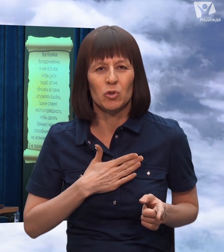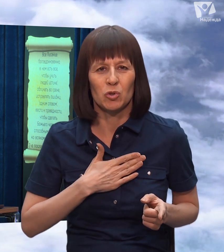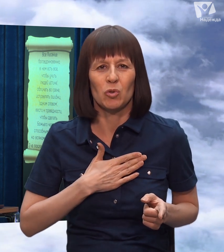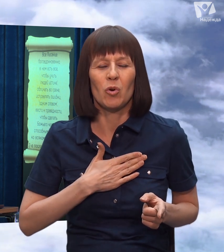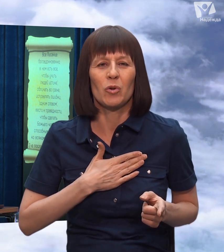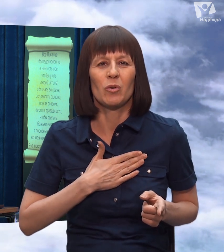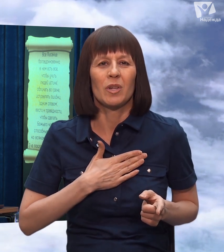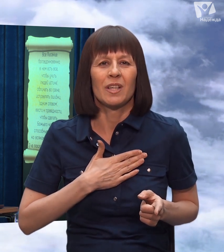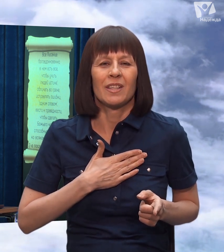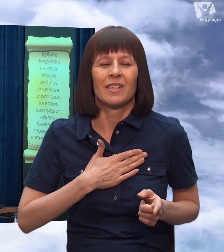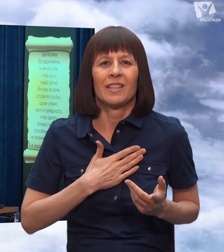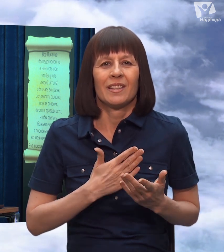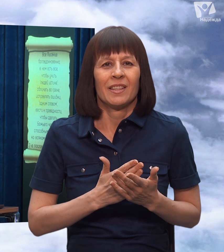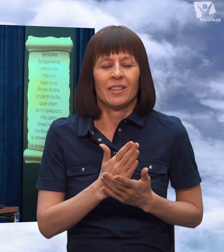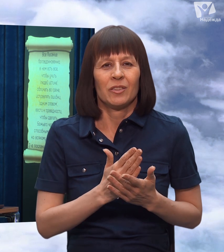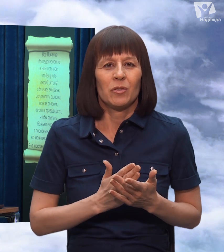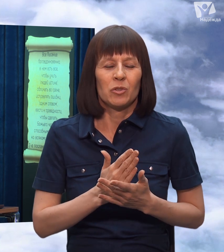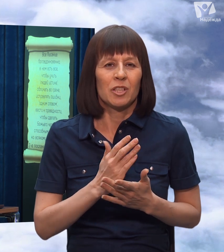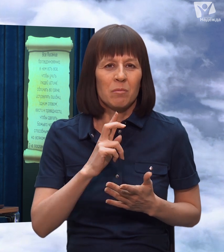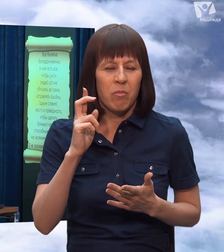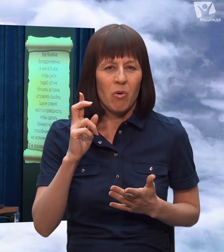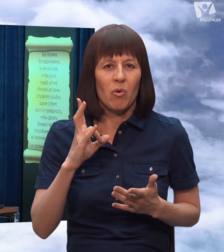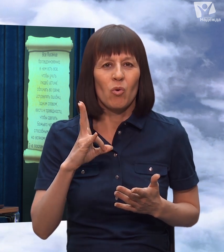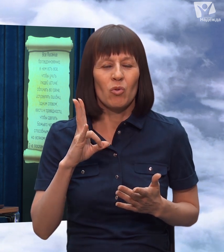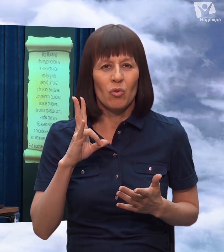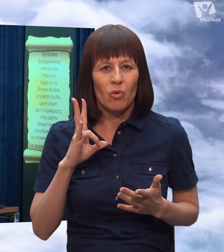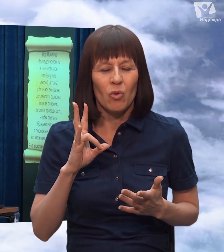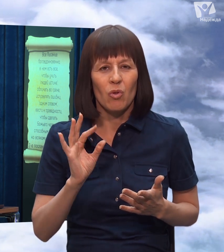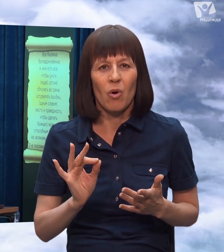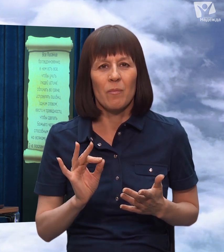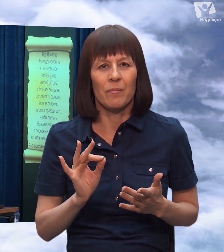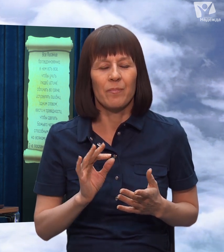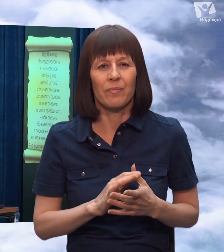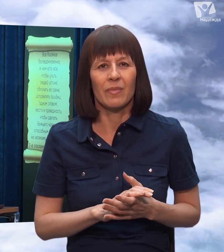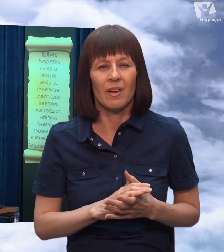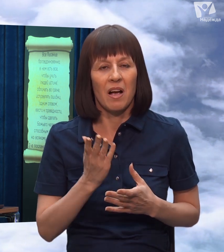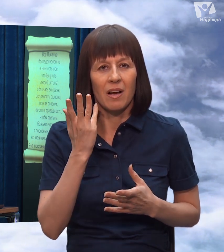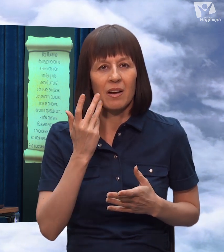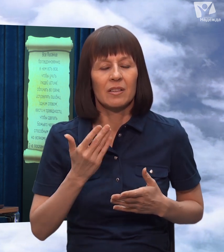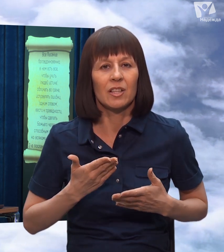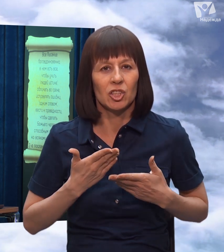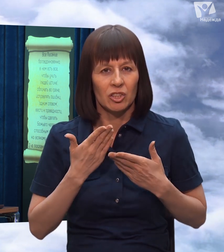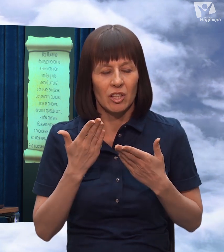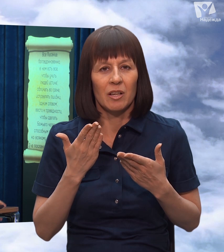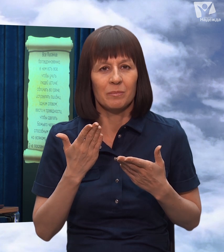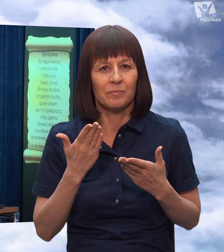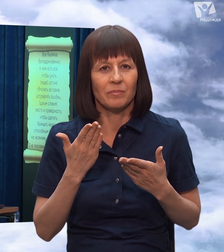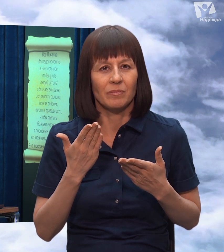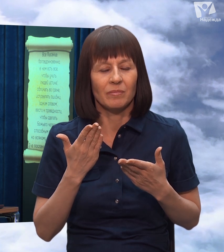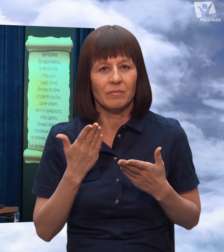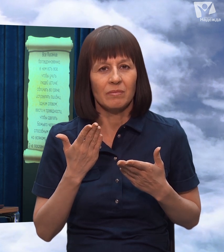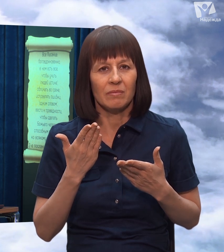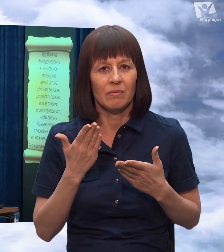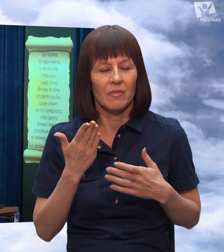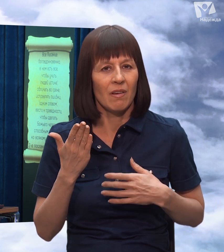подойти вот к такому итогу ну вот итог в такой формулировке немножко тревожит только ты